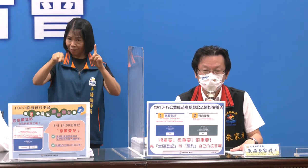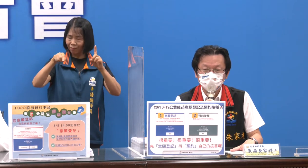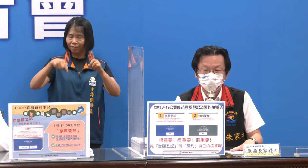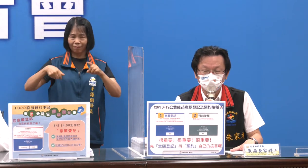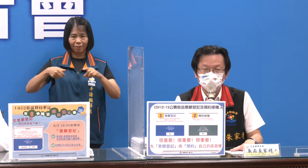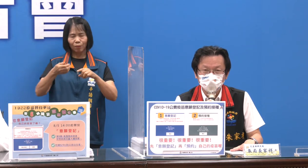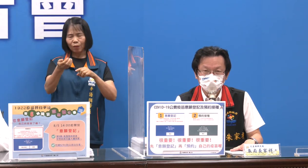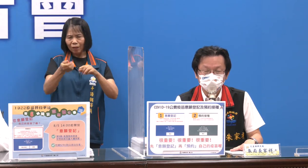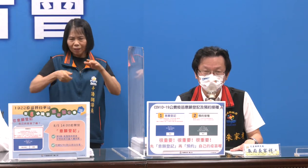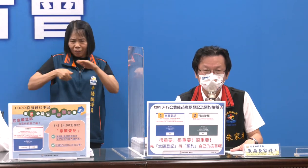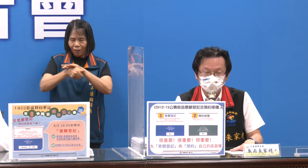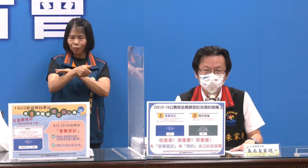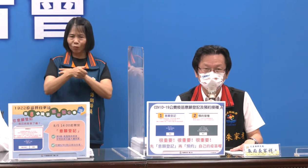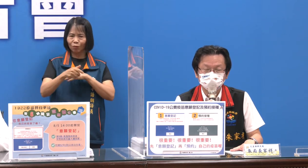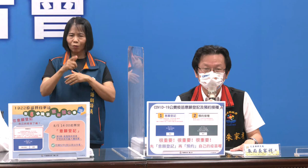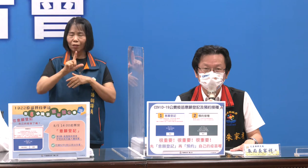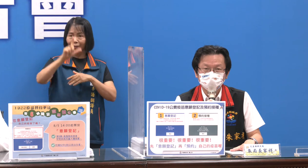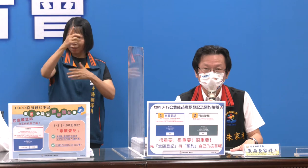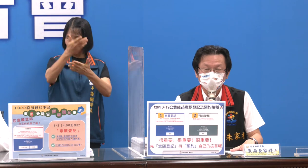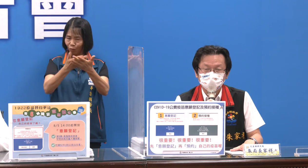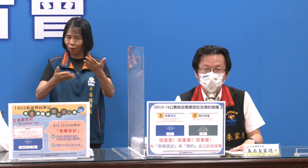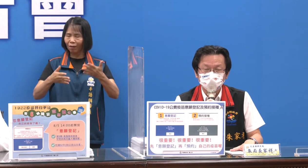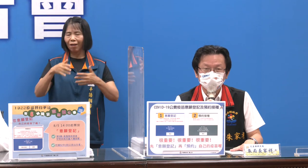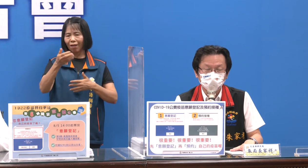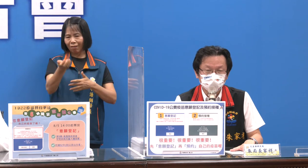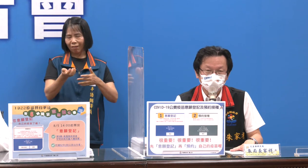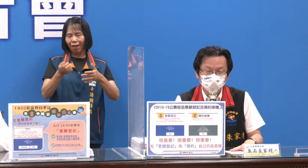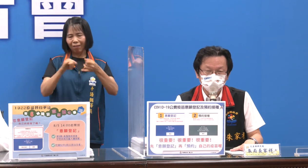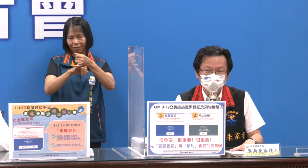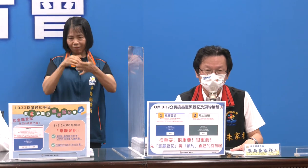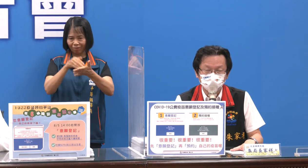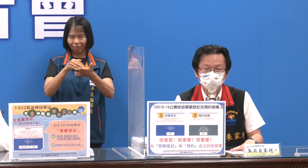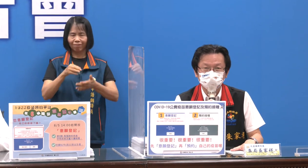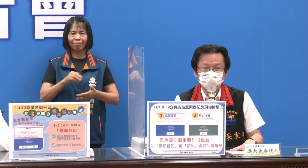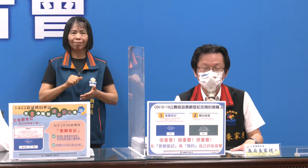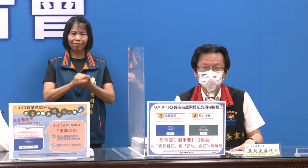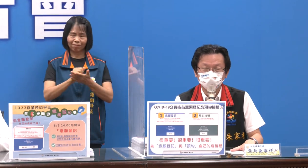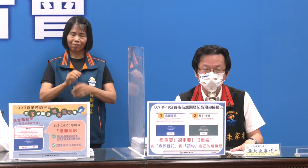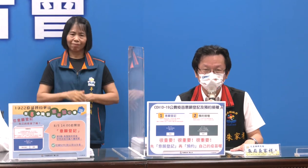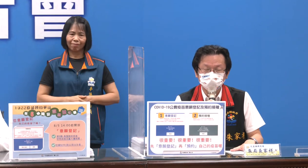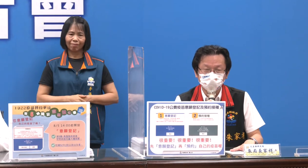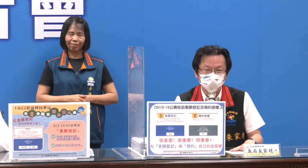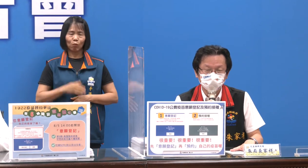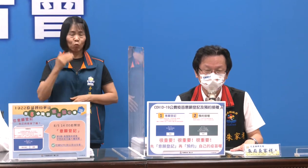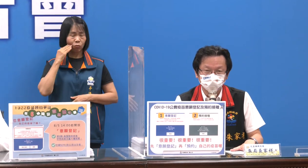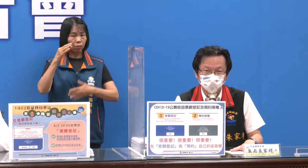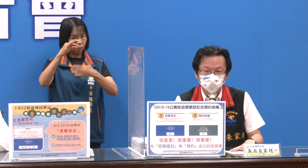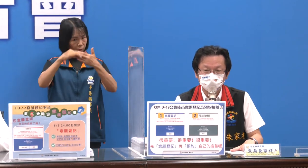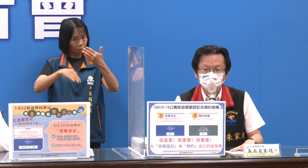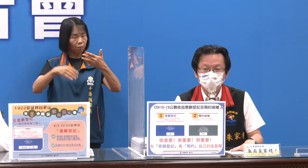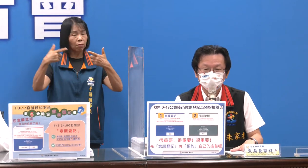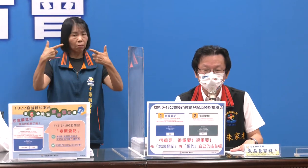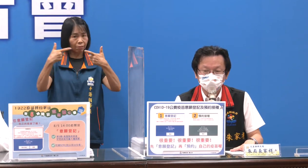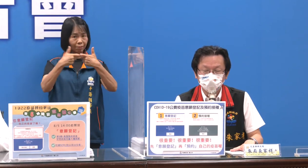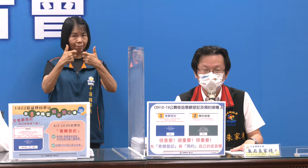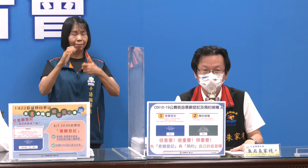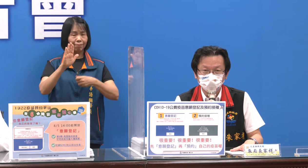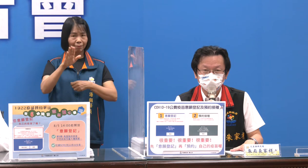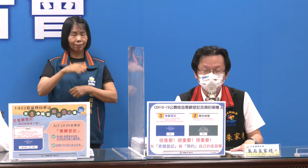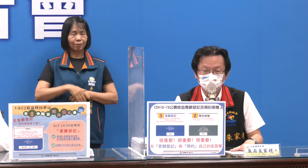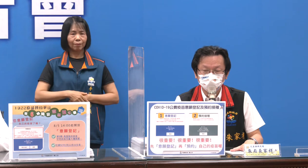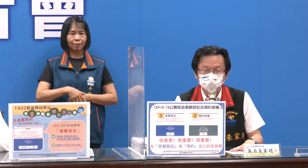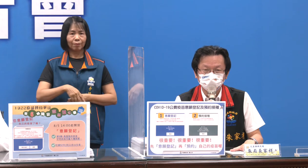1922.gov.tw 做意愿登记。当你做意愿登记之后，当你的条件被符合，中